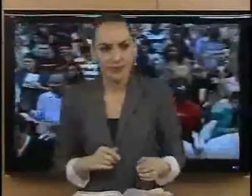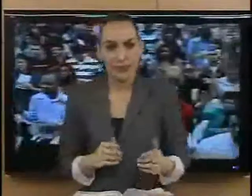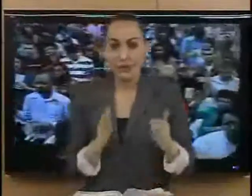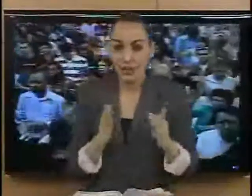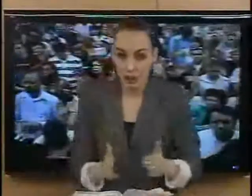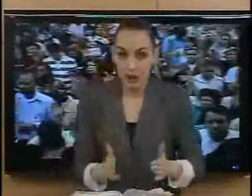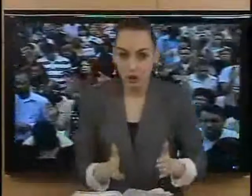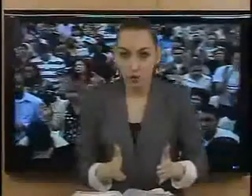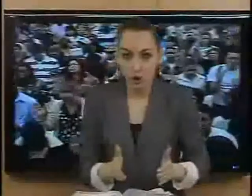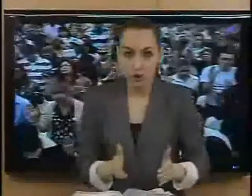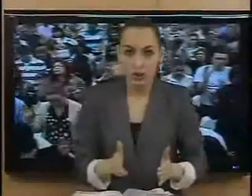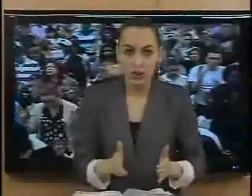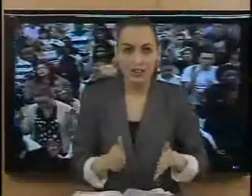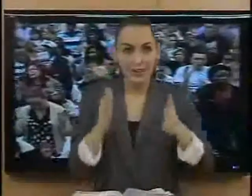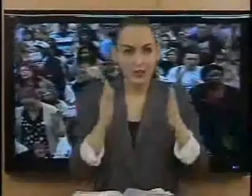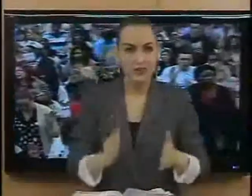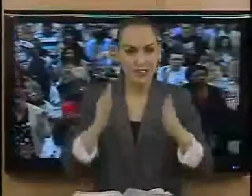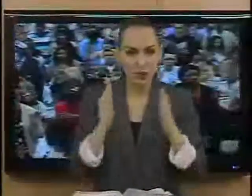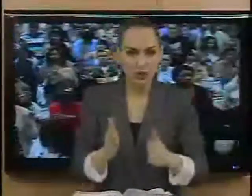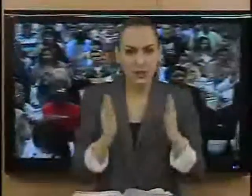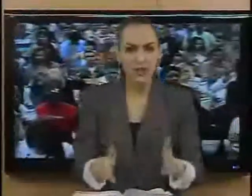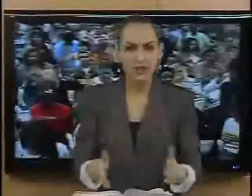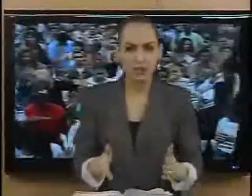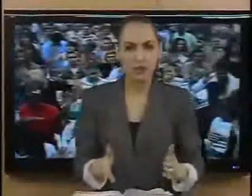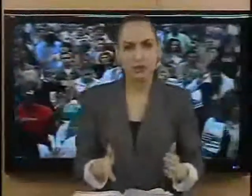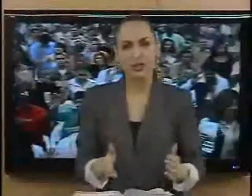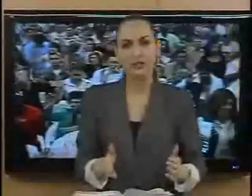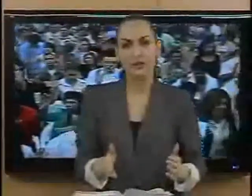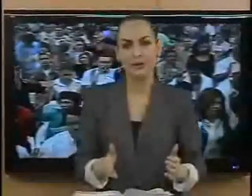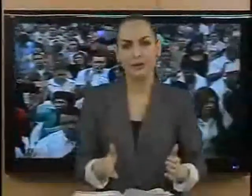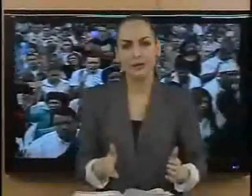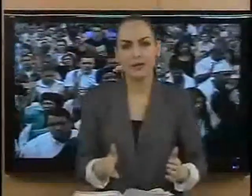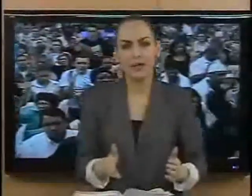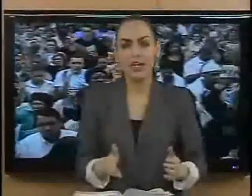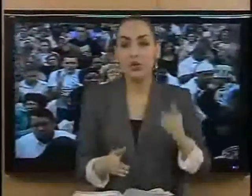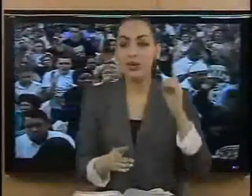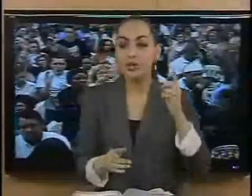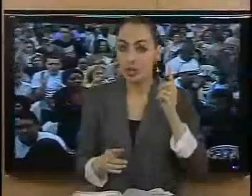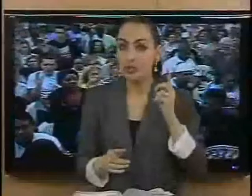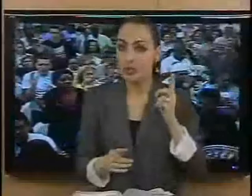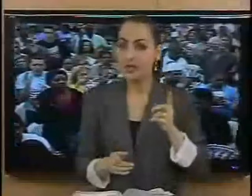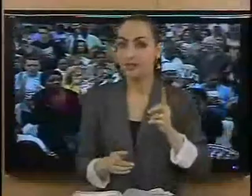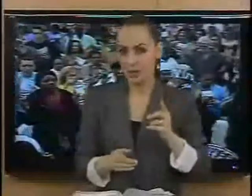Então tem gente hoje que está com a vida totalmente destruída e começou com